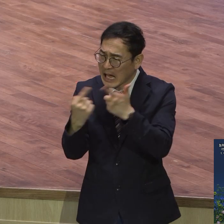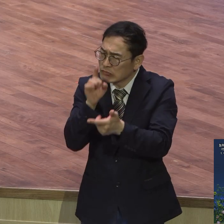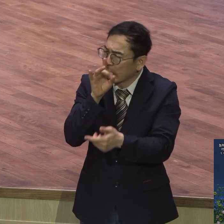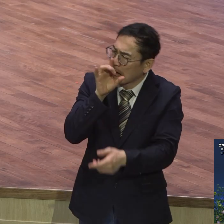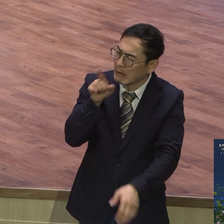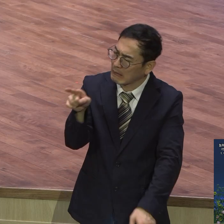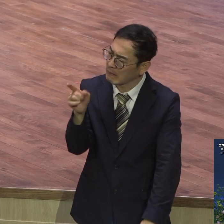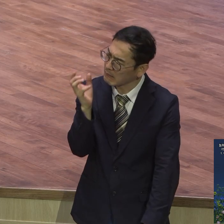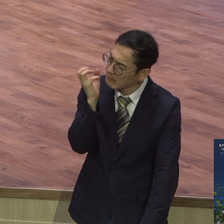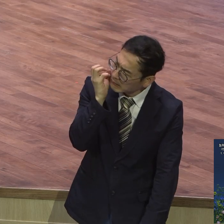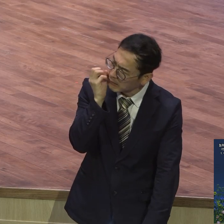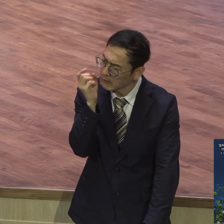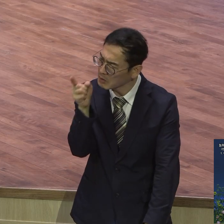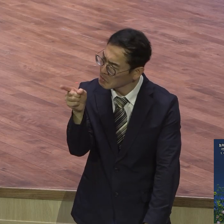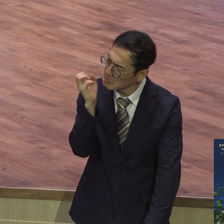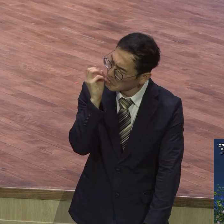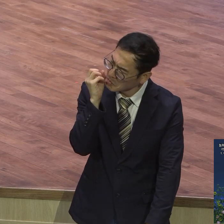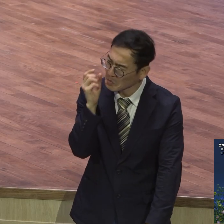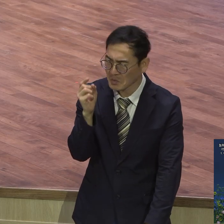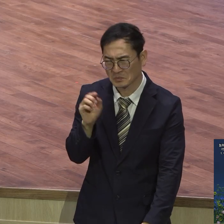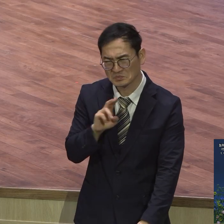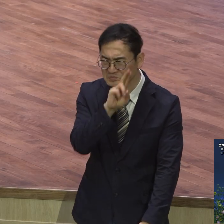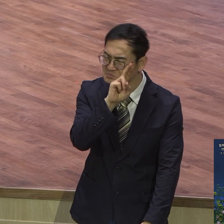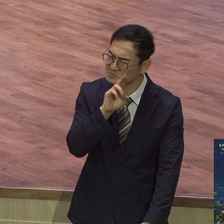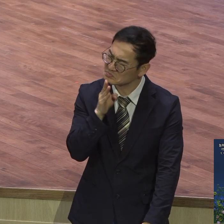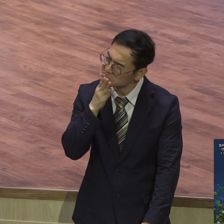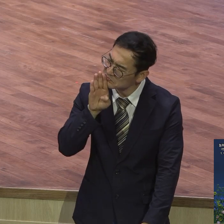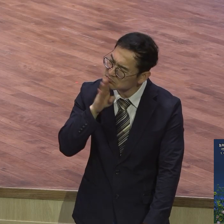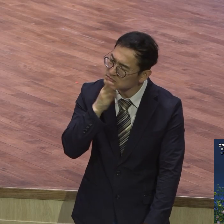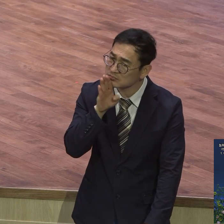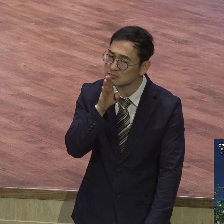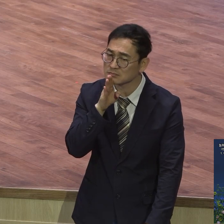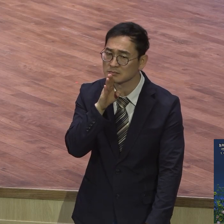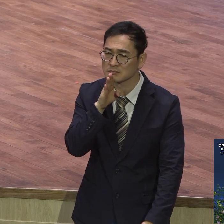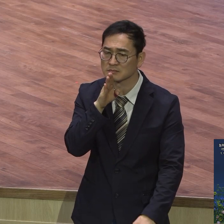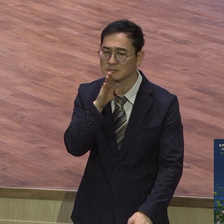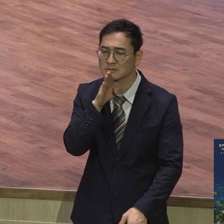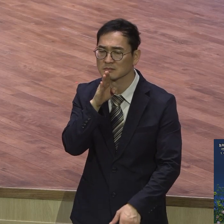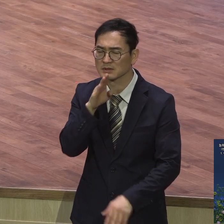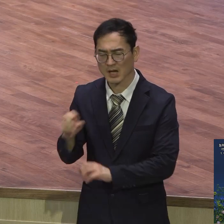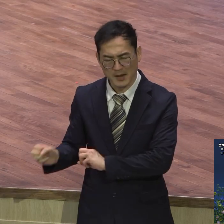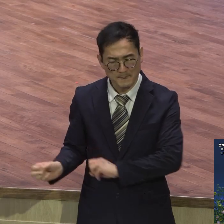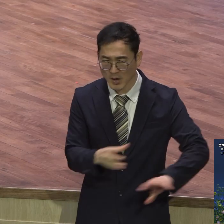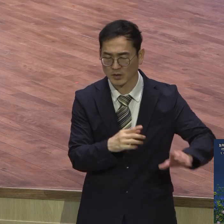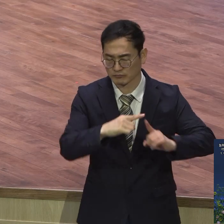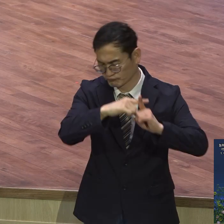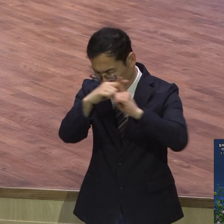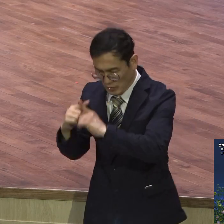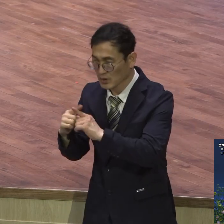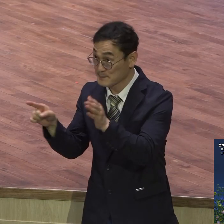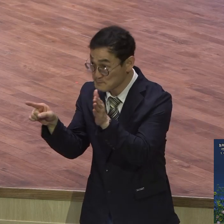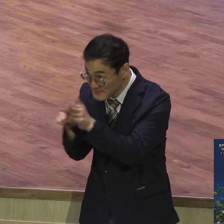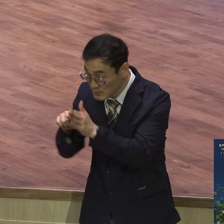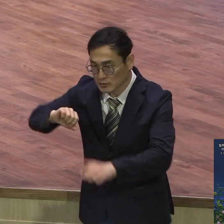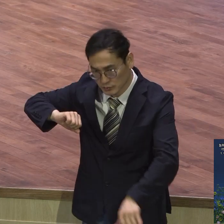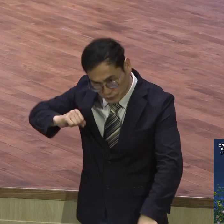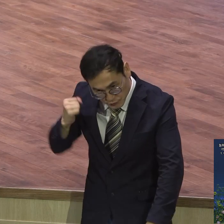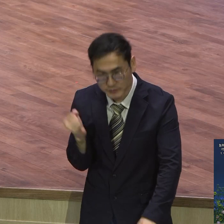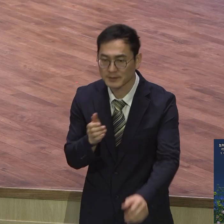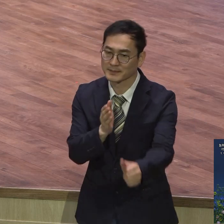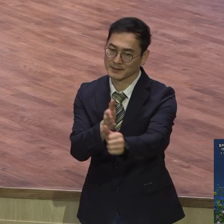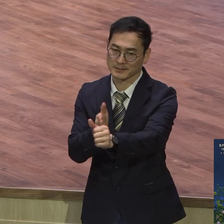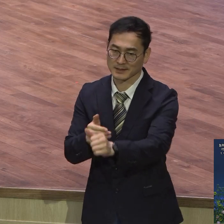부분이 있을지라도 말씀을 그대로 받고 순종할 것이 중요합니다 그대로 나의